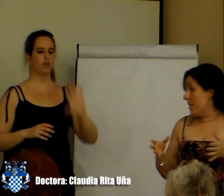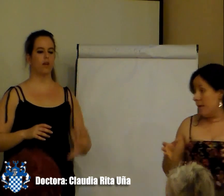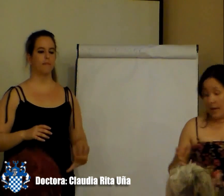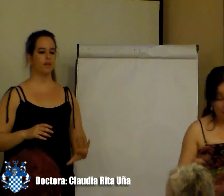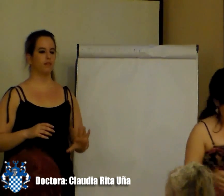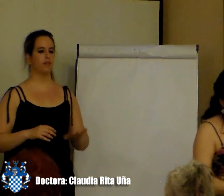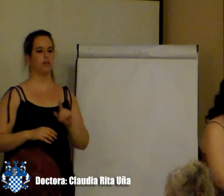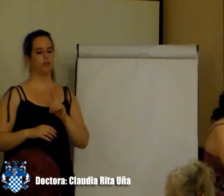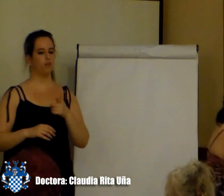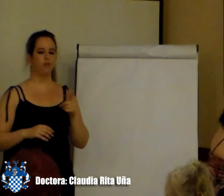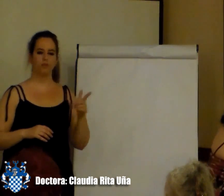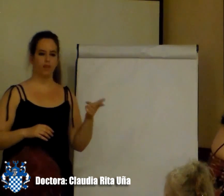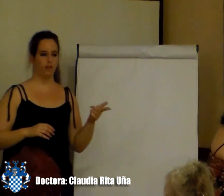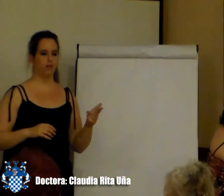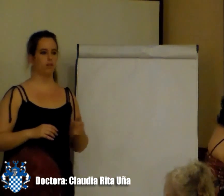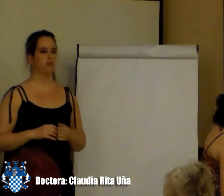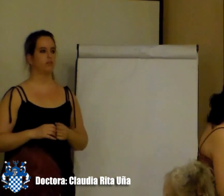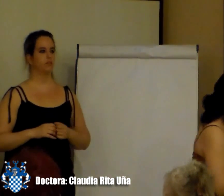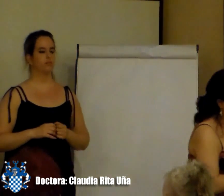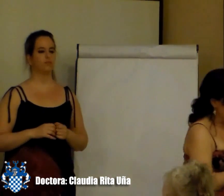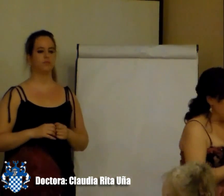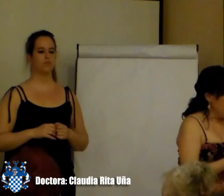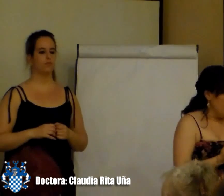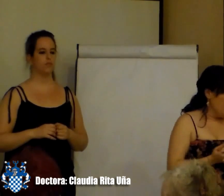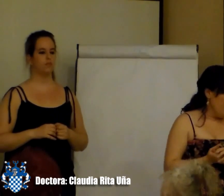tomar decisiones médicas, ¿sí?